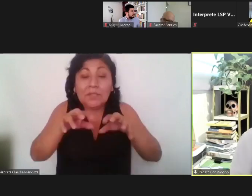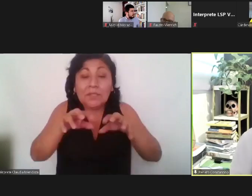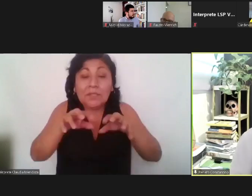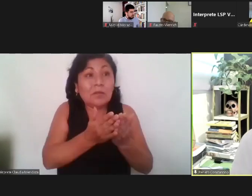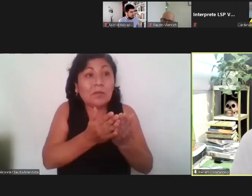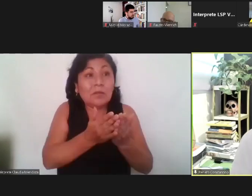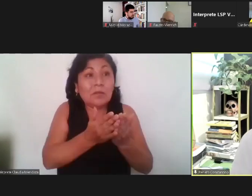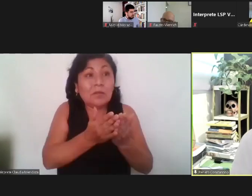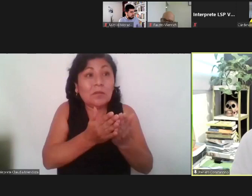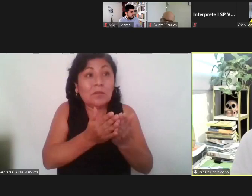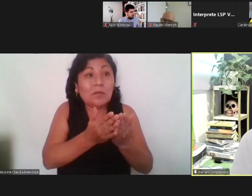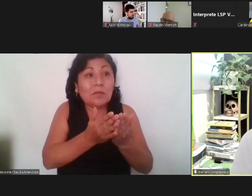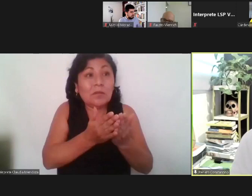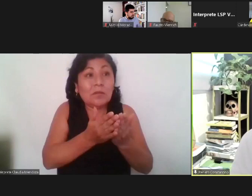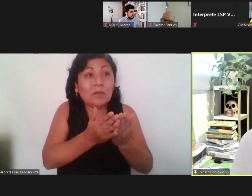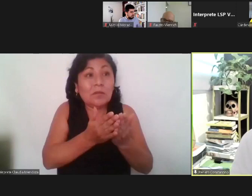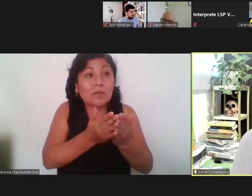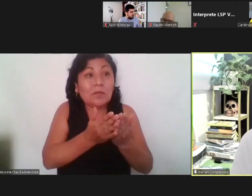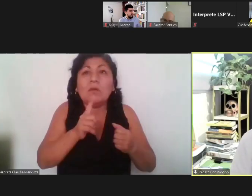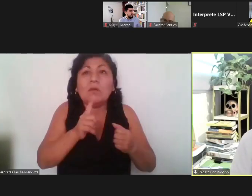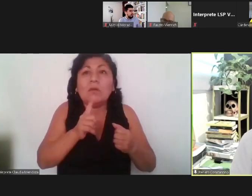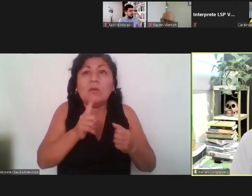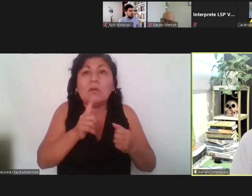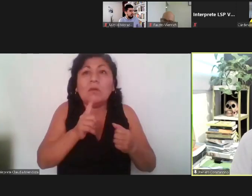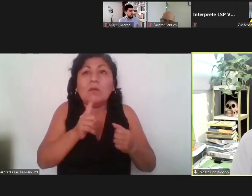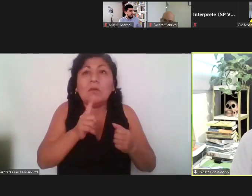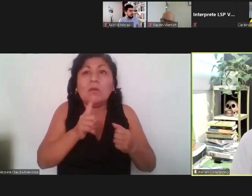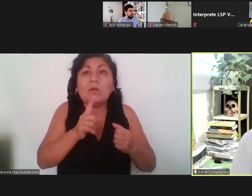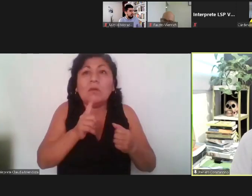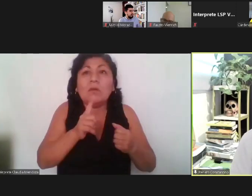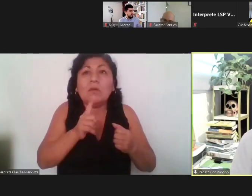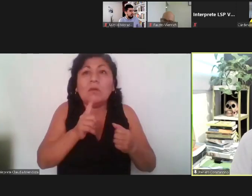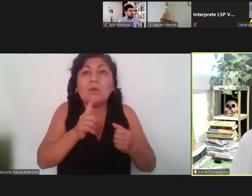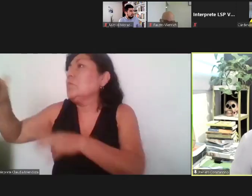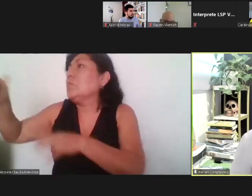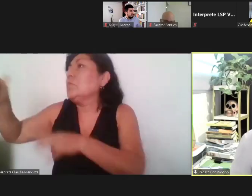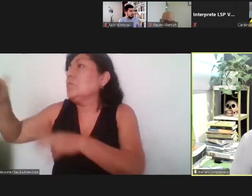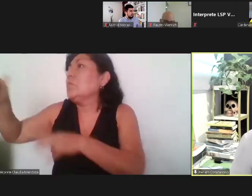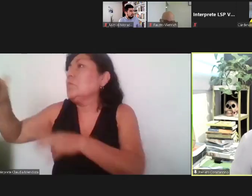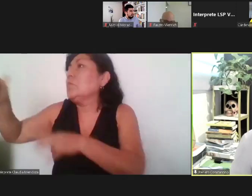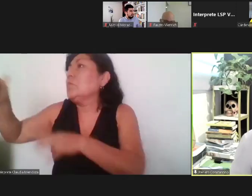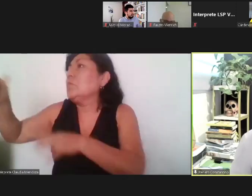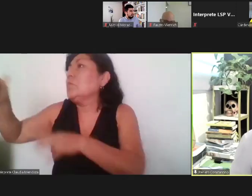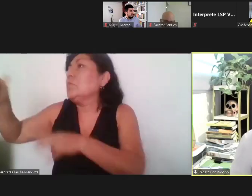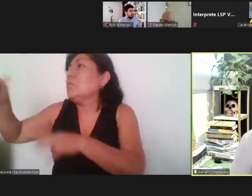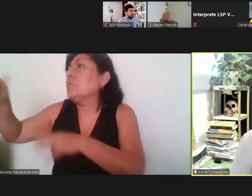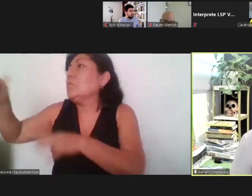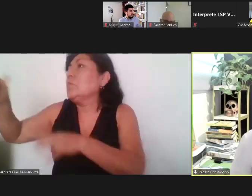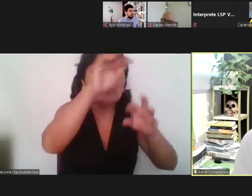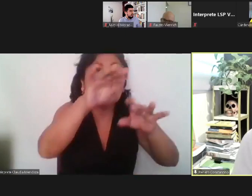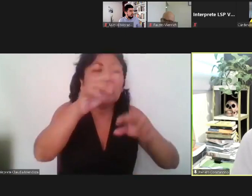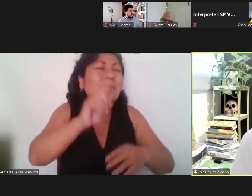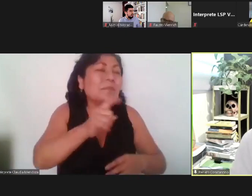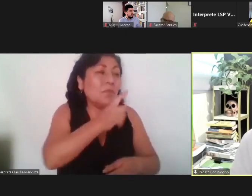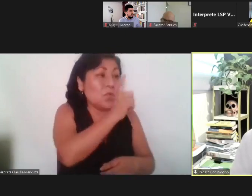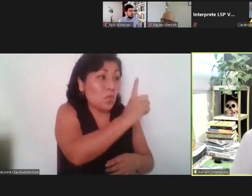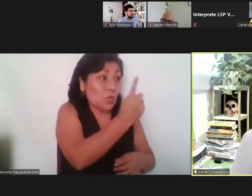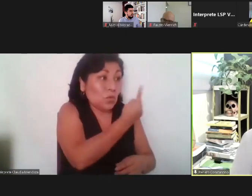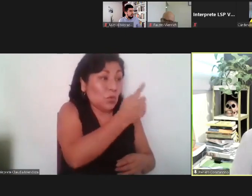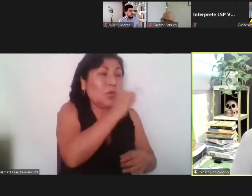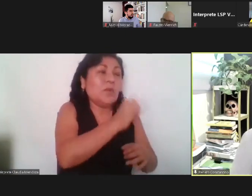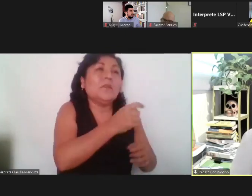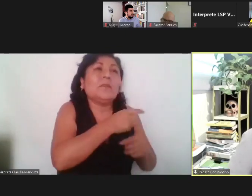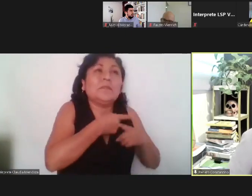donde cualquier biblioteca del Perú puede acceder a este recurso. Creo que eso sería lo que toca. Como